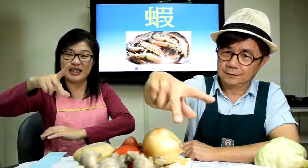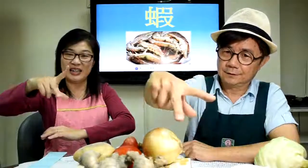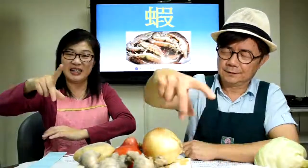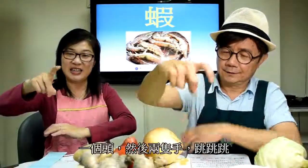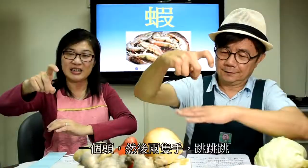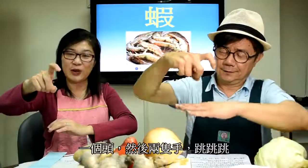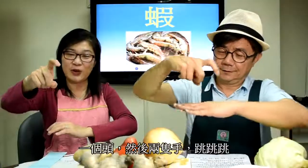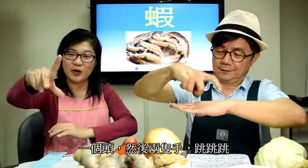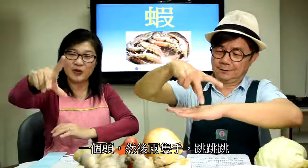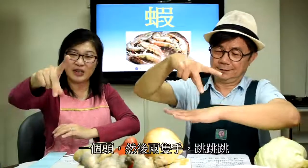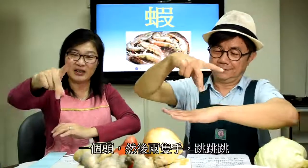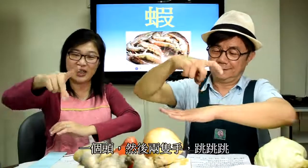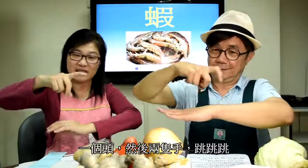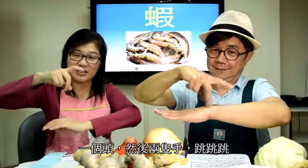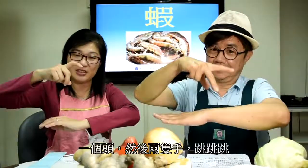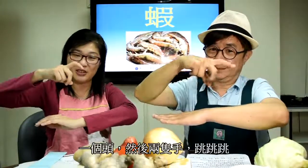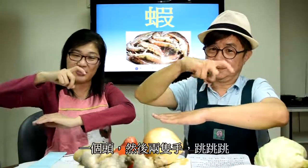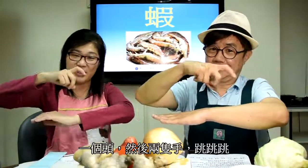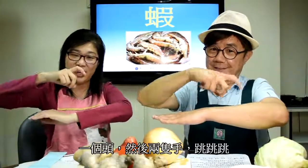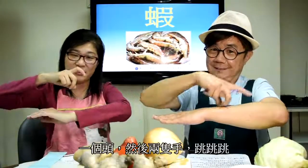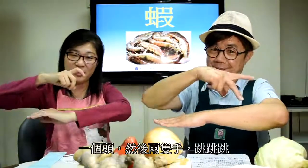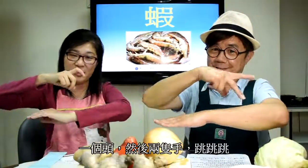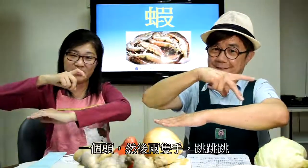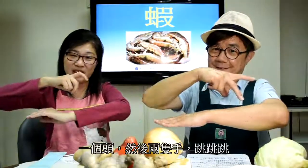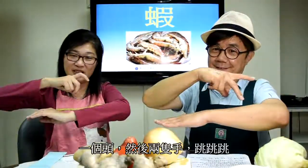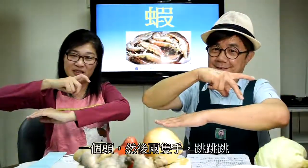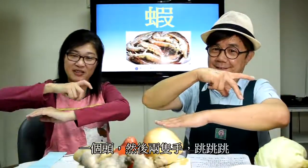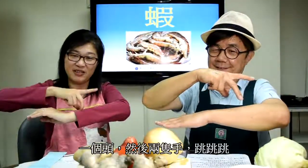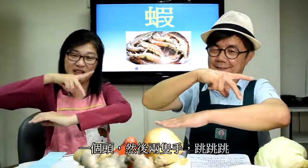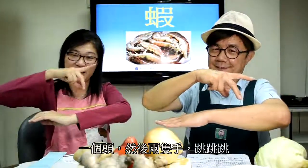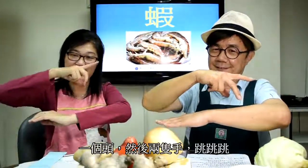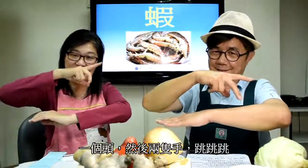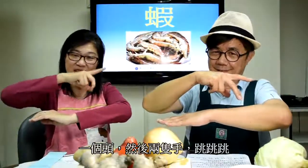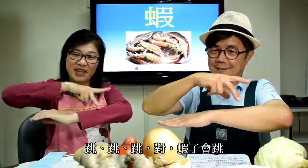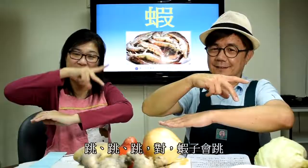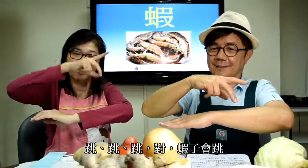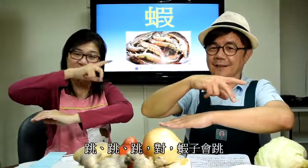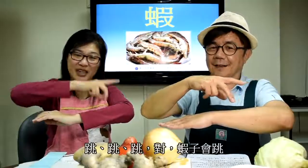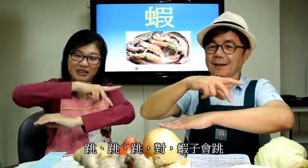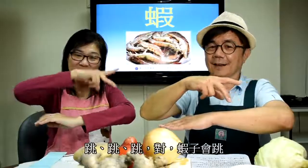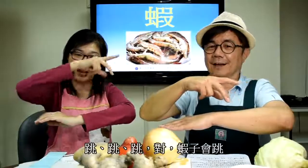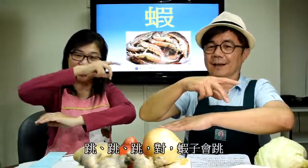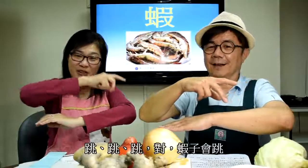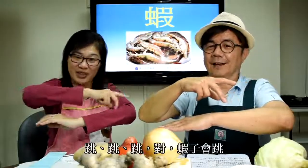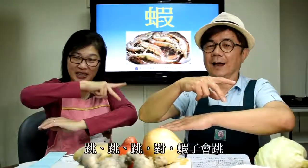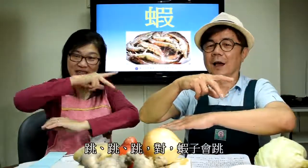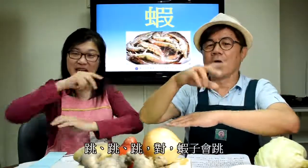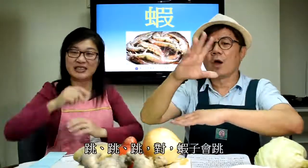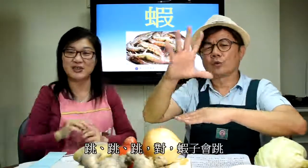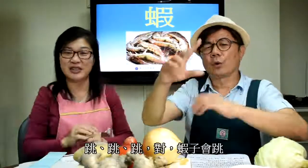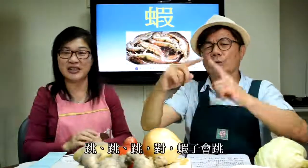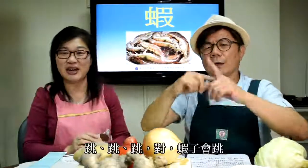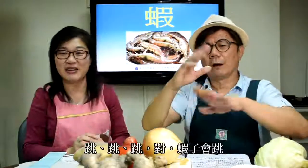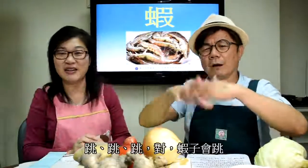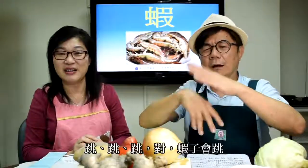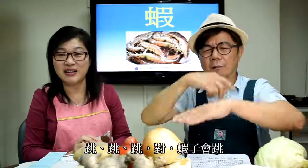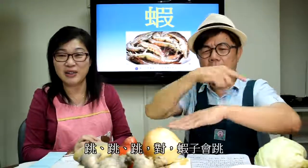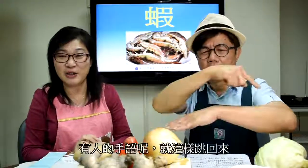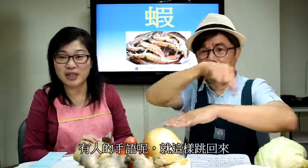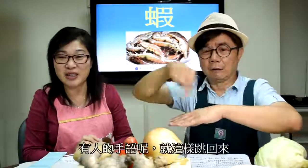一个头，然后两只手，跳跳跳，跳跳跳，对，虾子会跳。有人的手